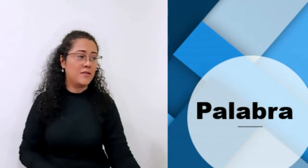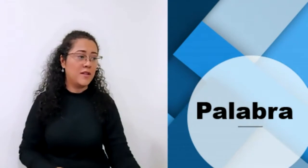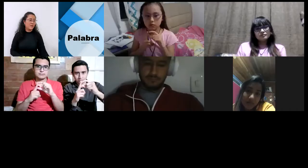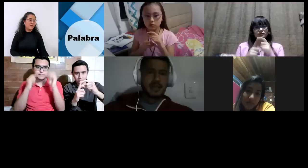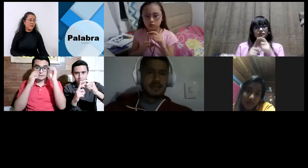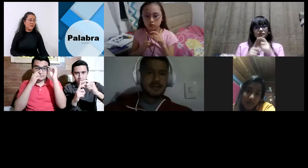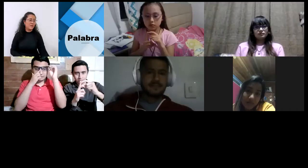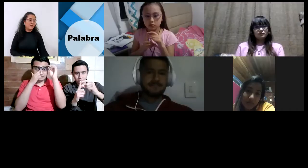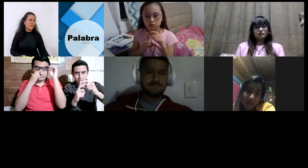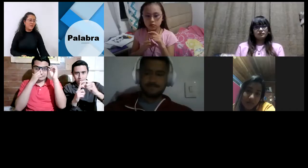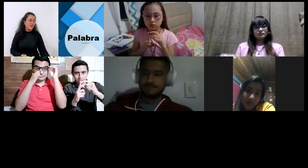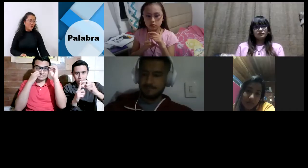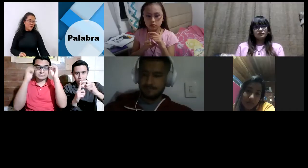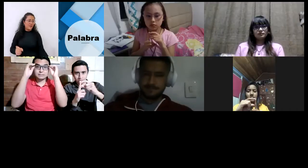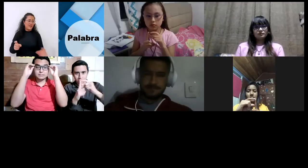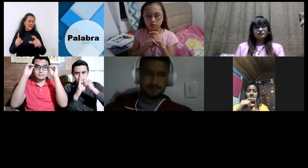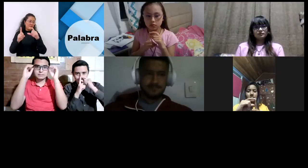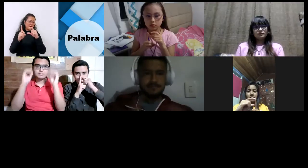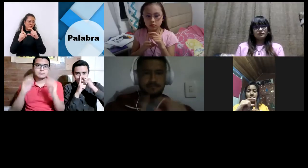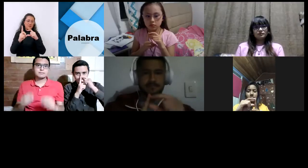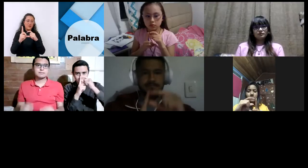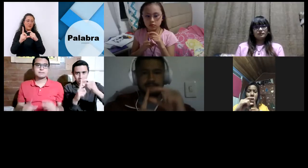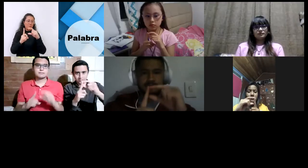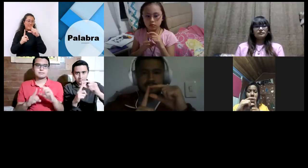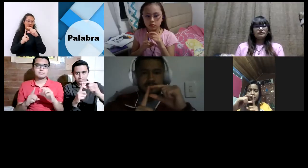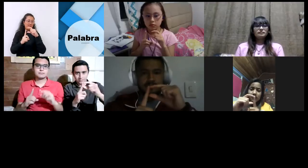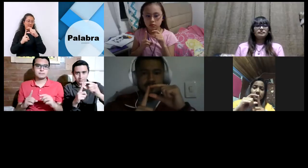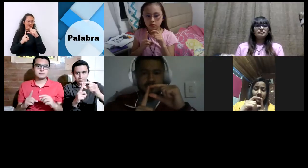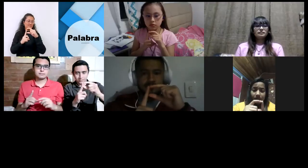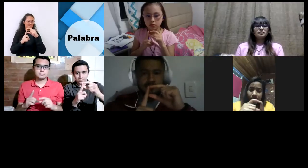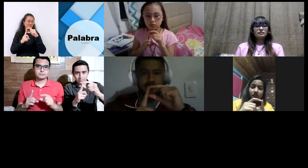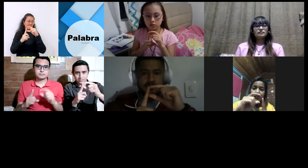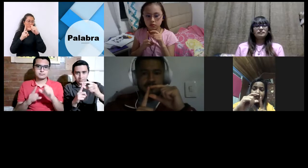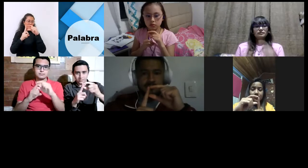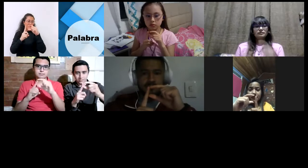a todos. Ok, vamos con palabra.